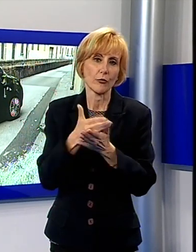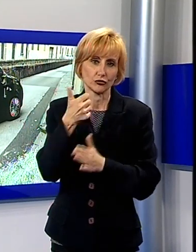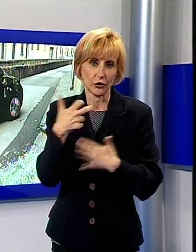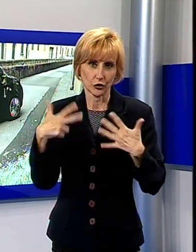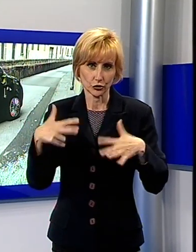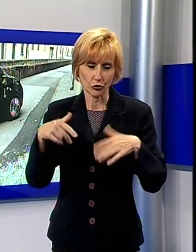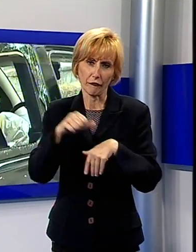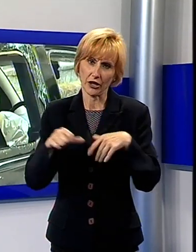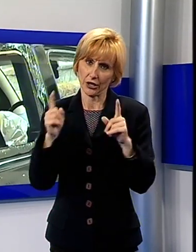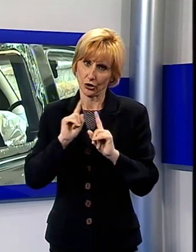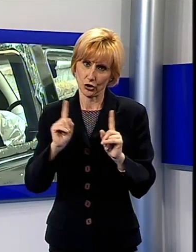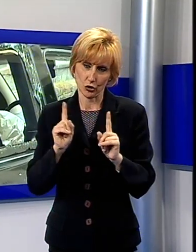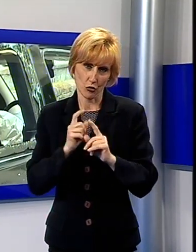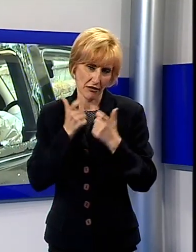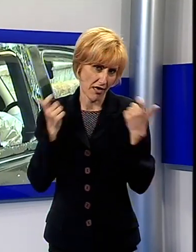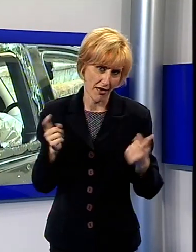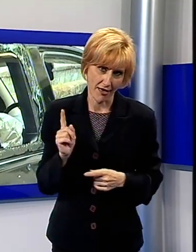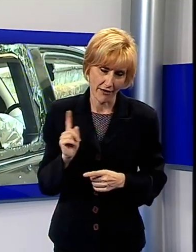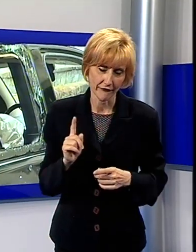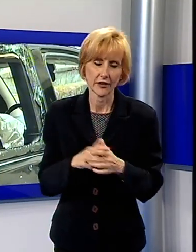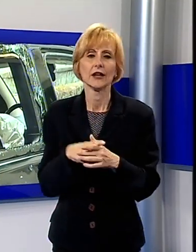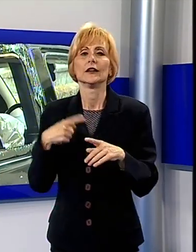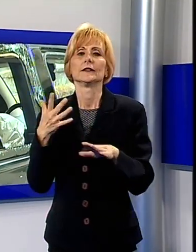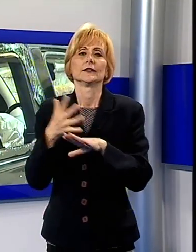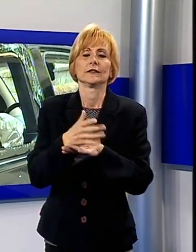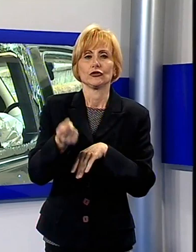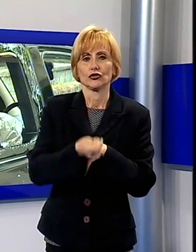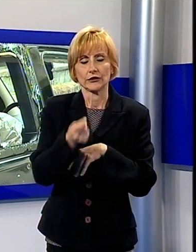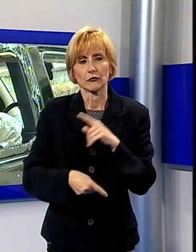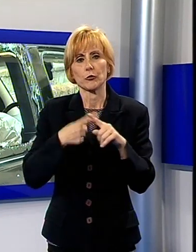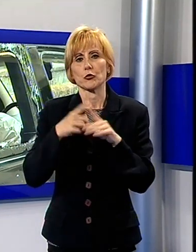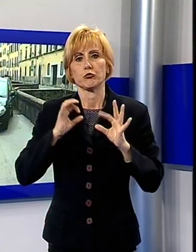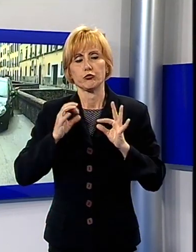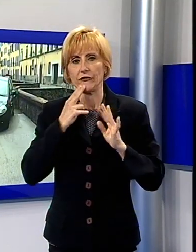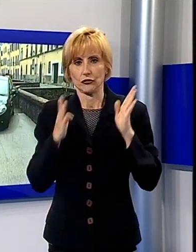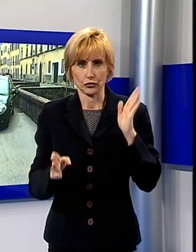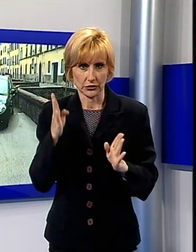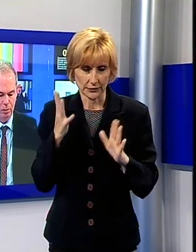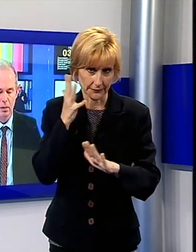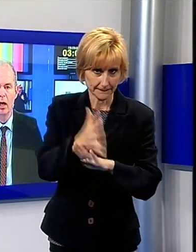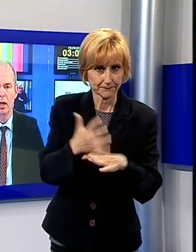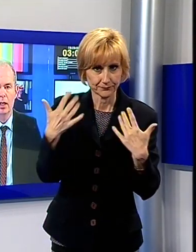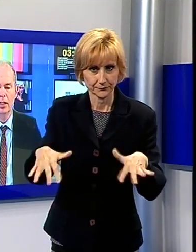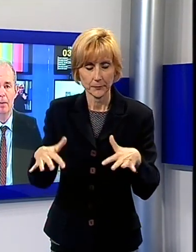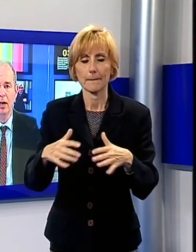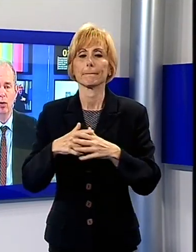gravi ferite. Sul posto sono arrivati i vigili del fuoco e la polizia municipale. Sempre a Lucca è